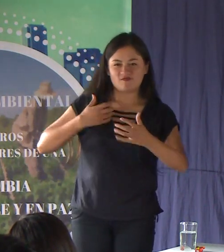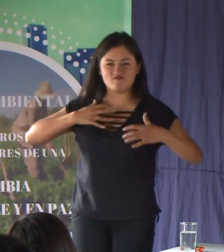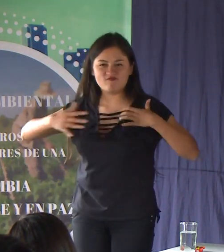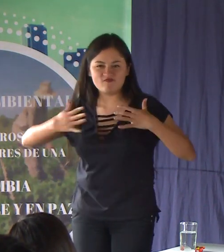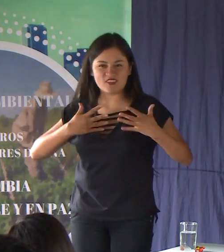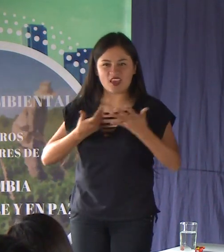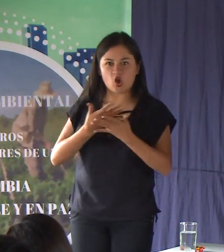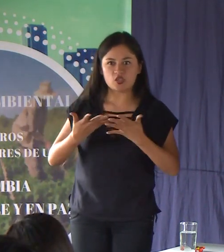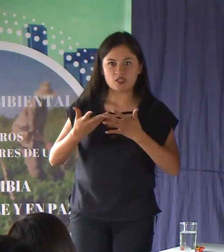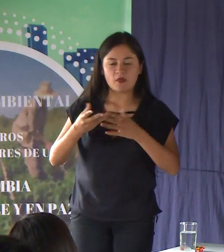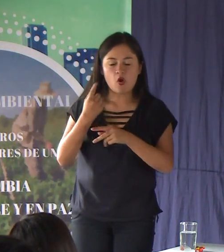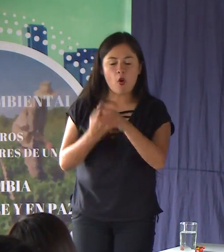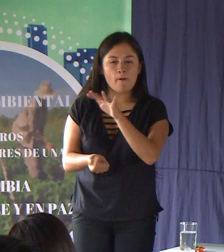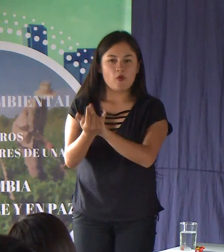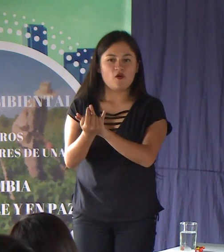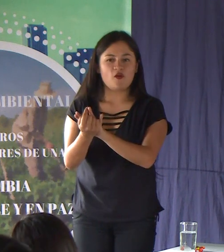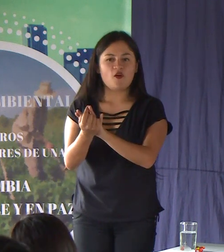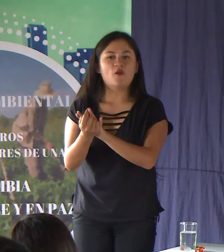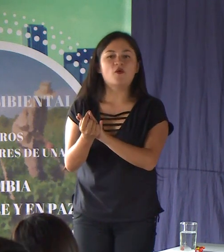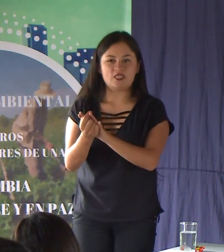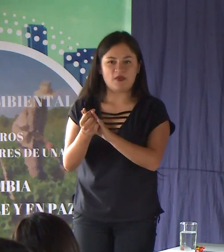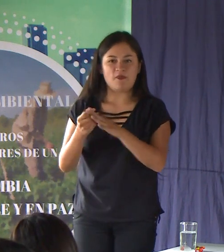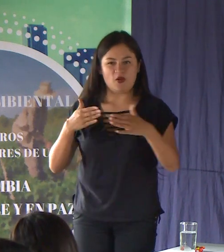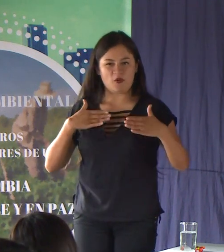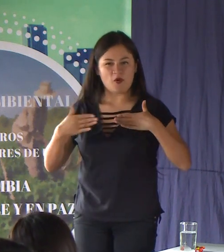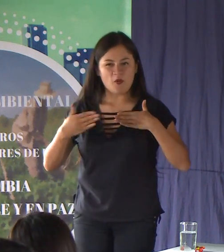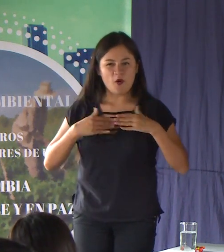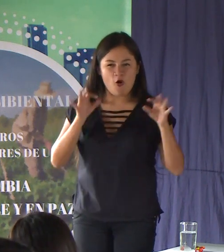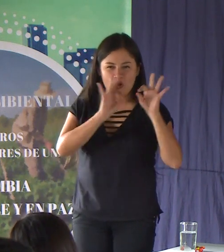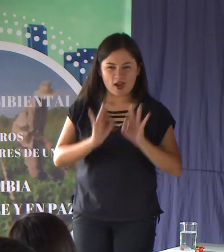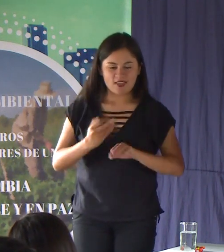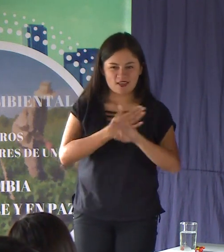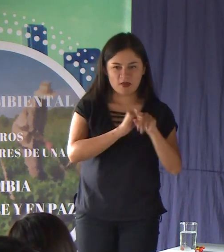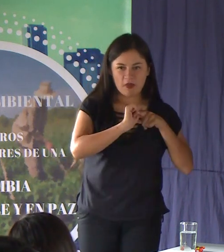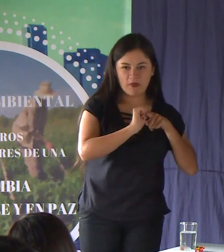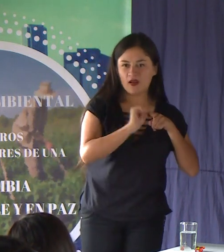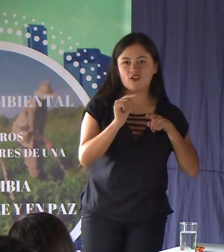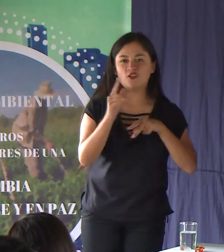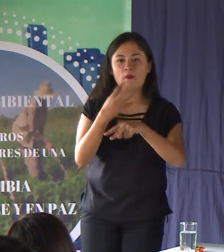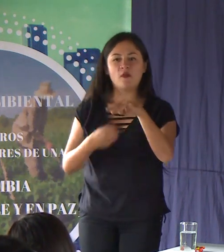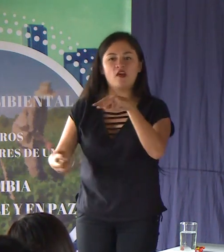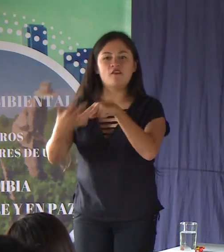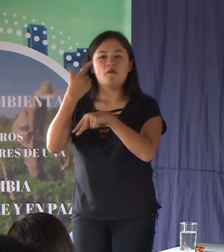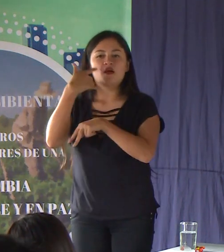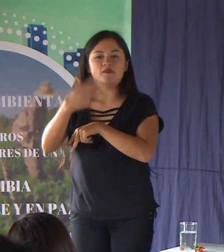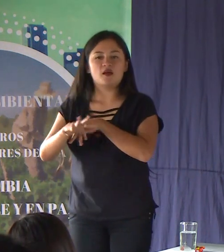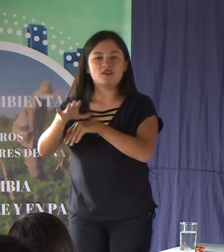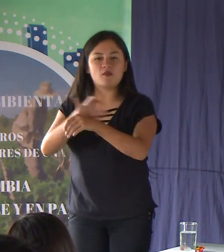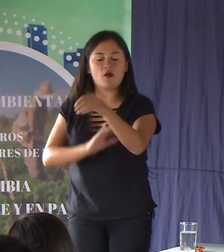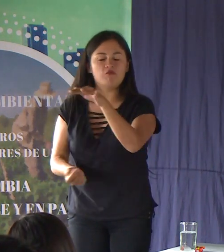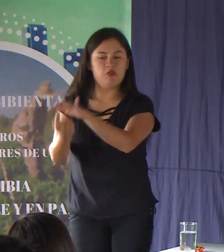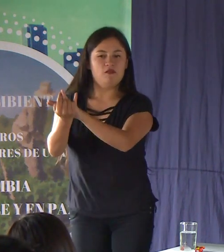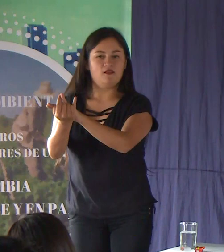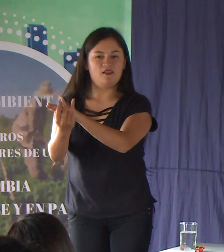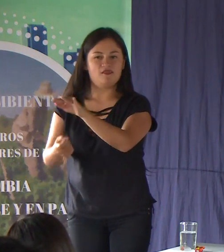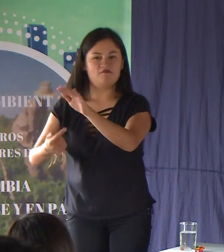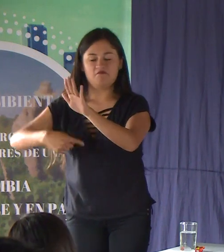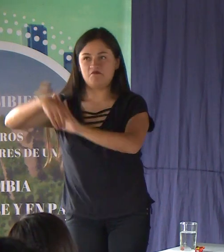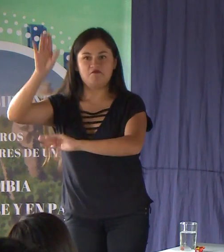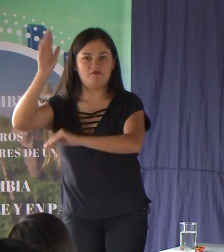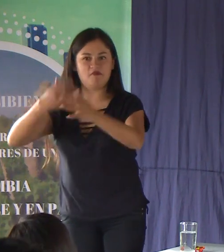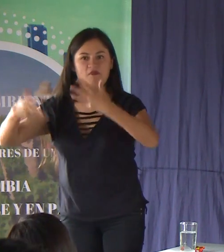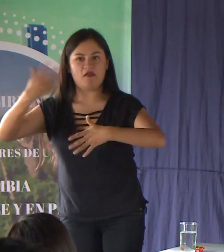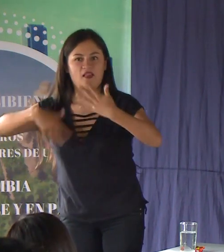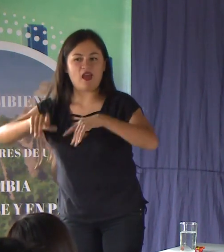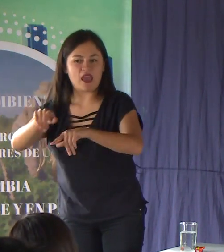hemos encontrado en el arte y en otras propuestas una posibilidad para generar esos procesos de enseñanza-aprendizaje y